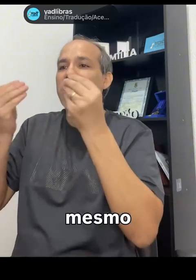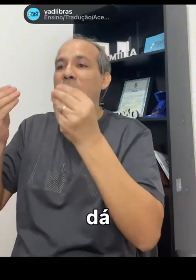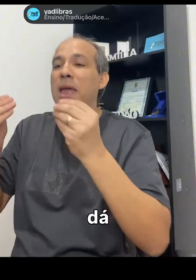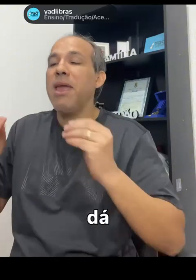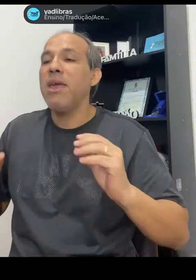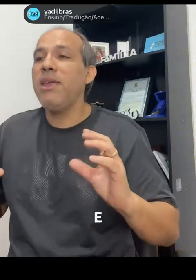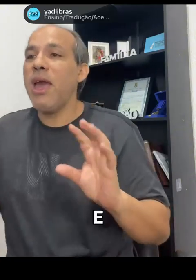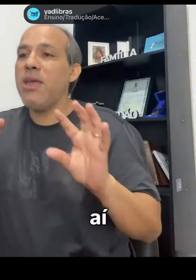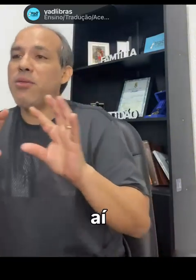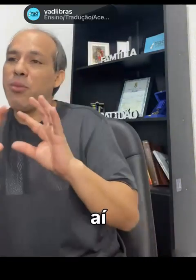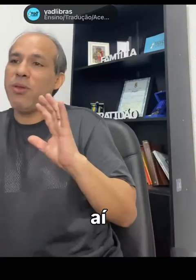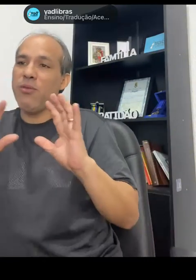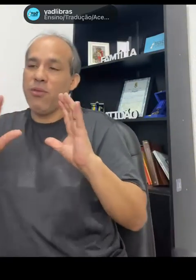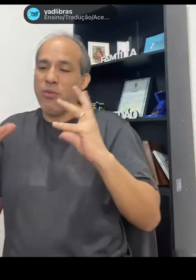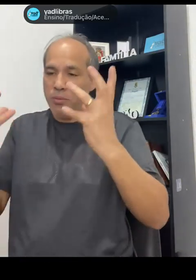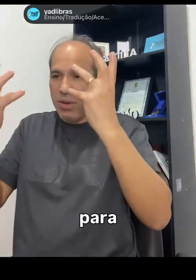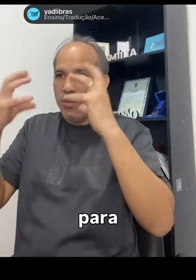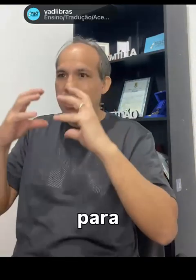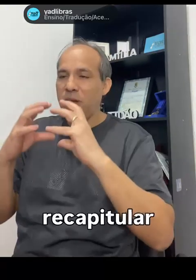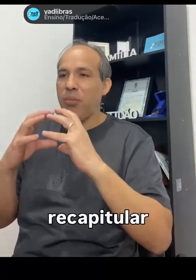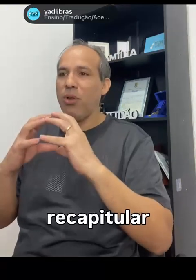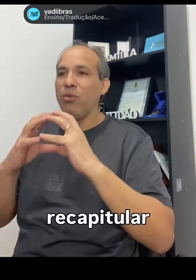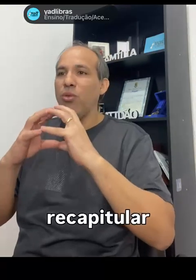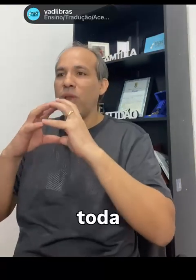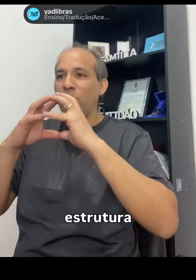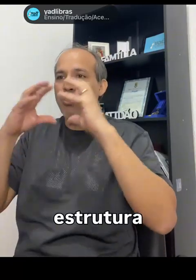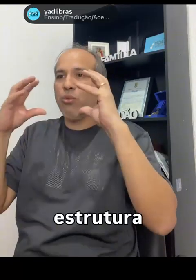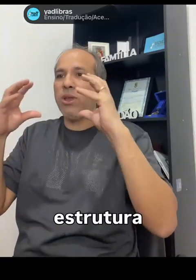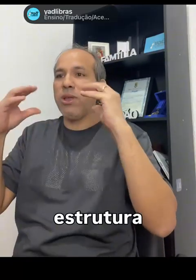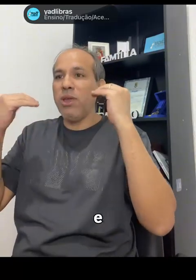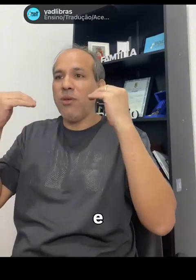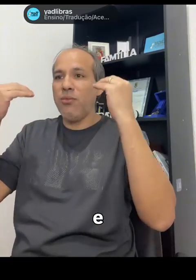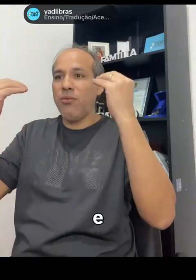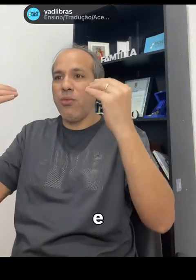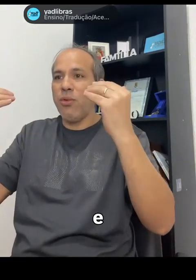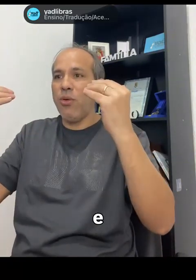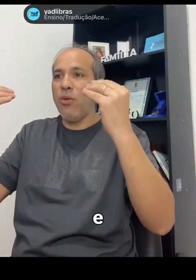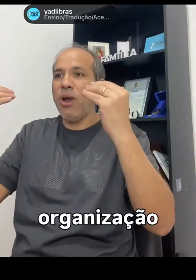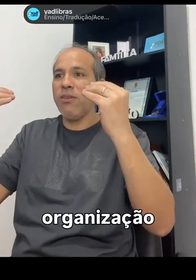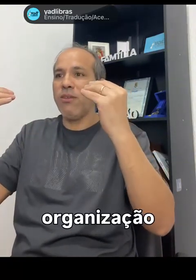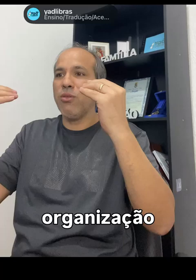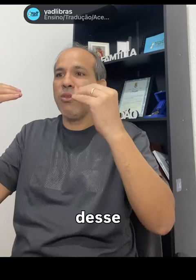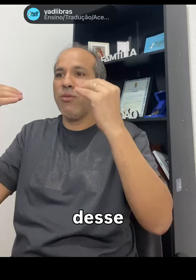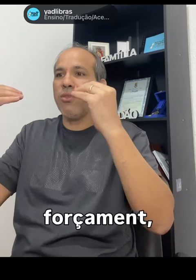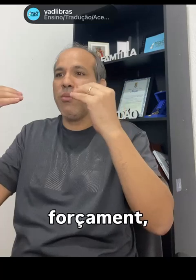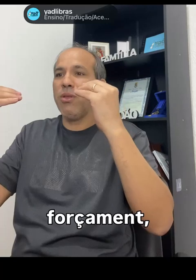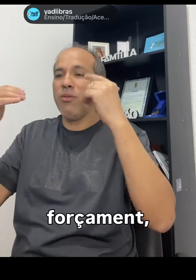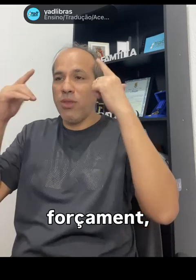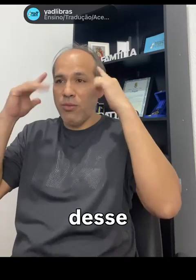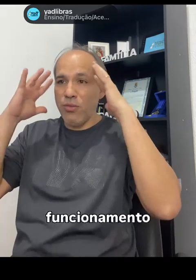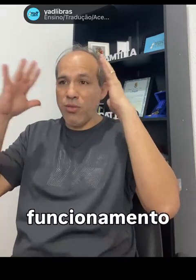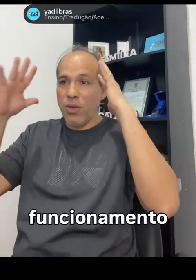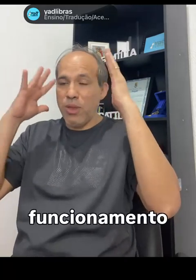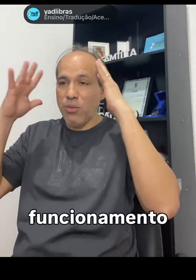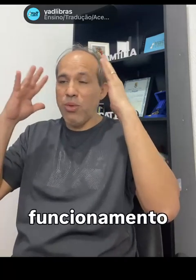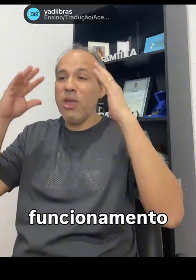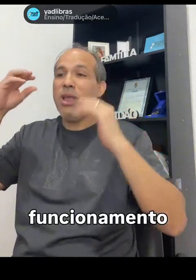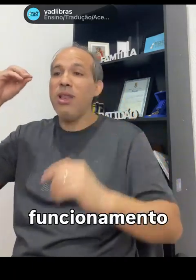tá. E aí, para recapitular toda a estrutura e organização desse funcionamento